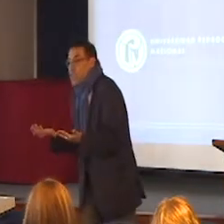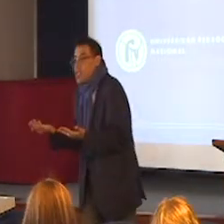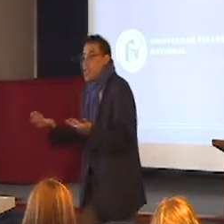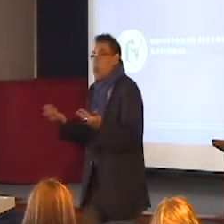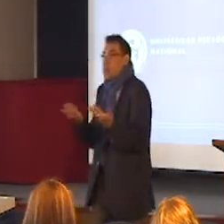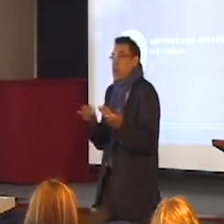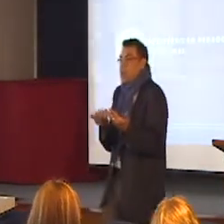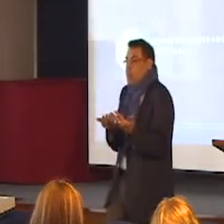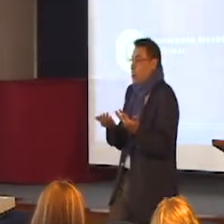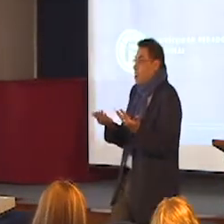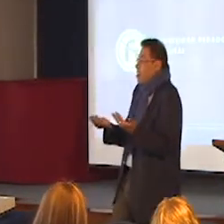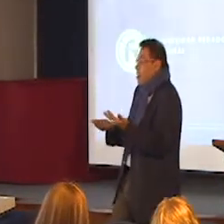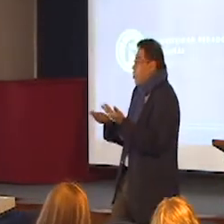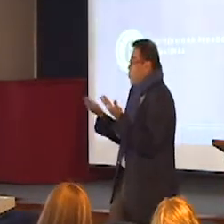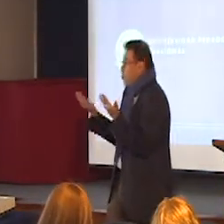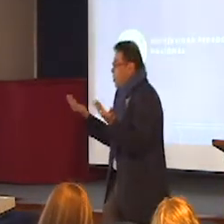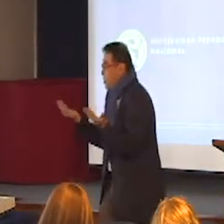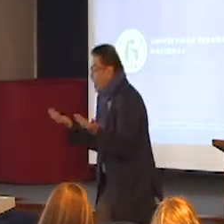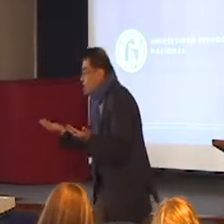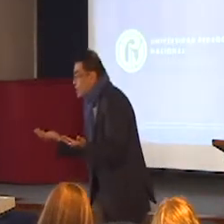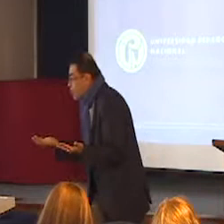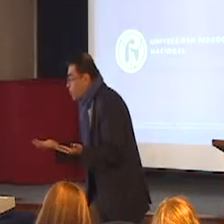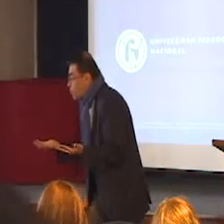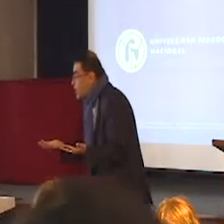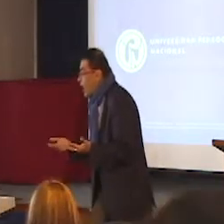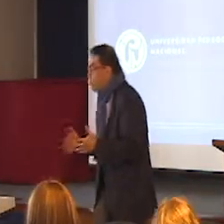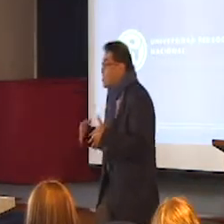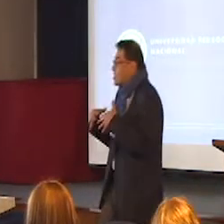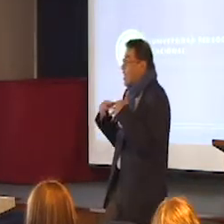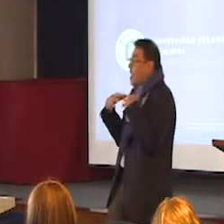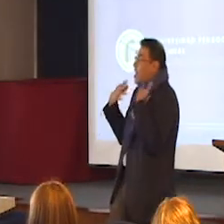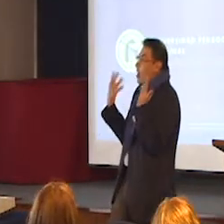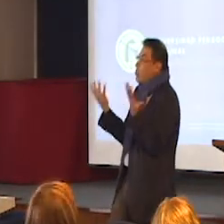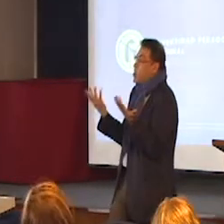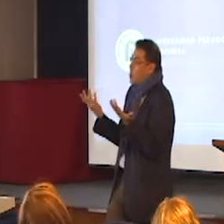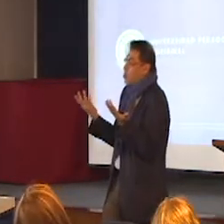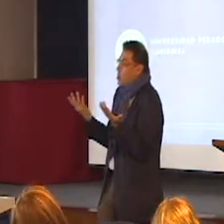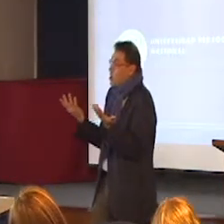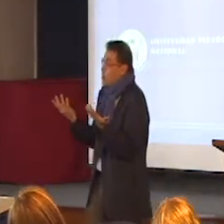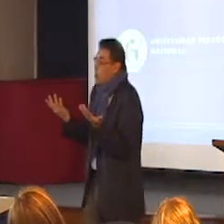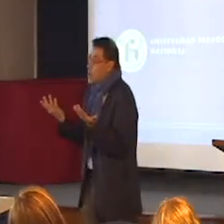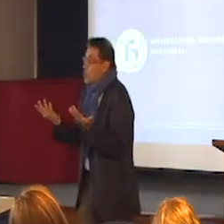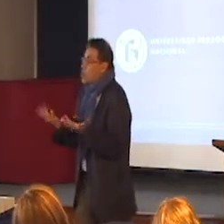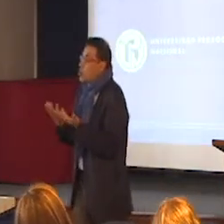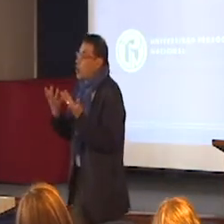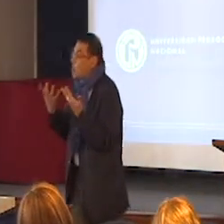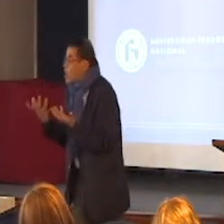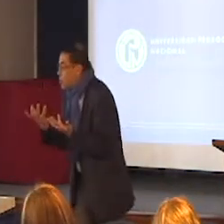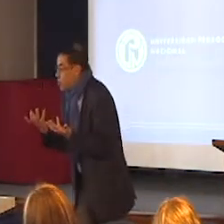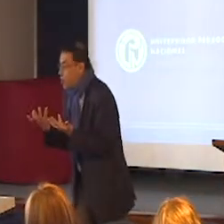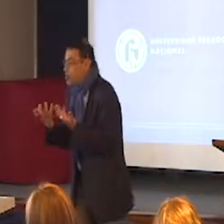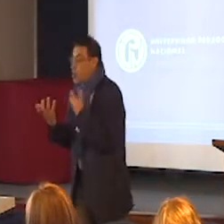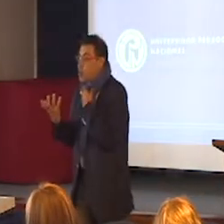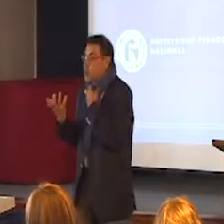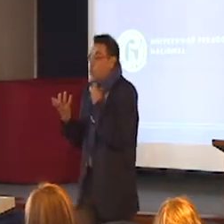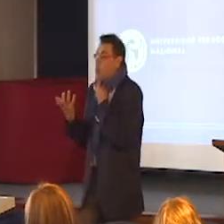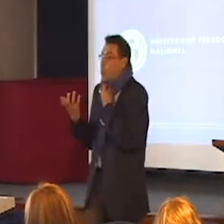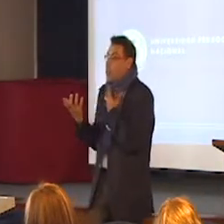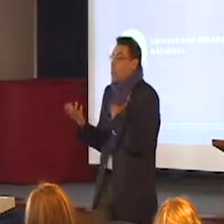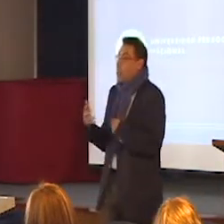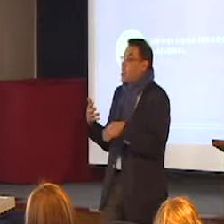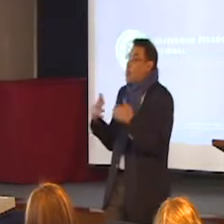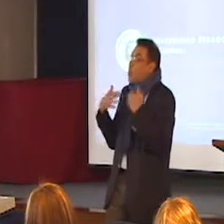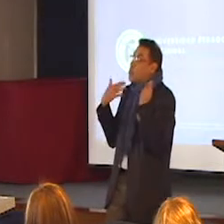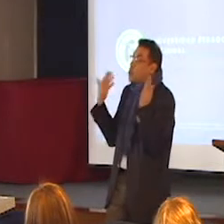en el paradigma de la diferencia, no en el paradigma solamente de la discapacidad, porque es que la comunicación aumentativa alternativa no es solamente